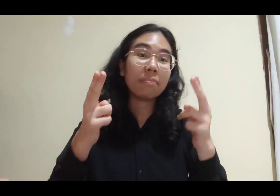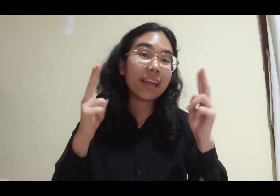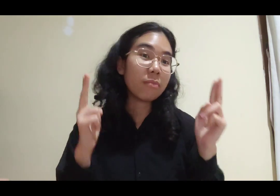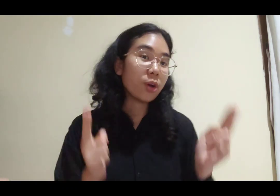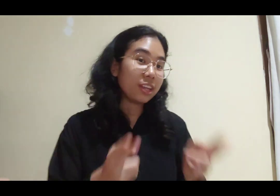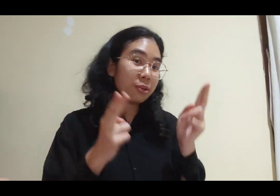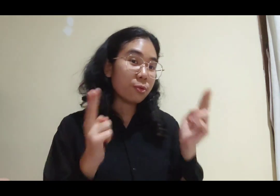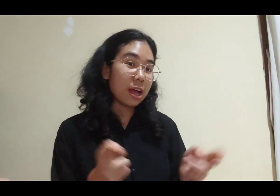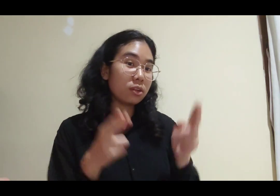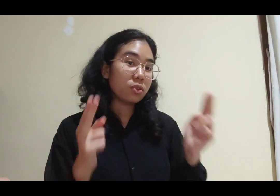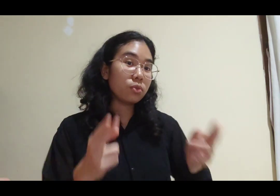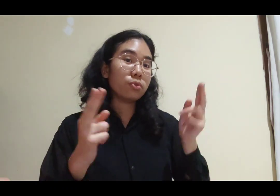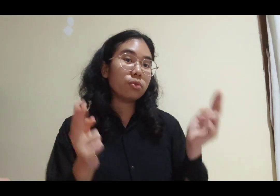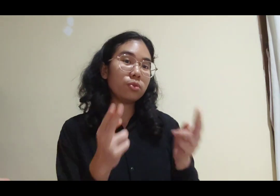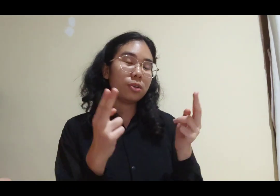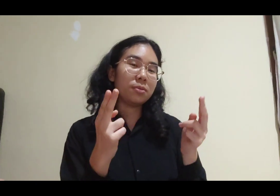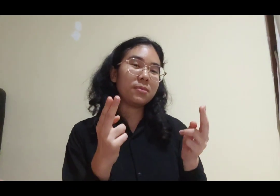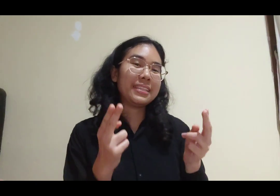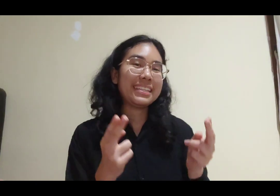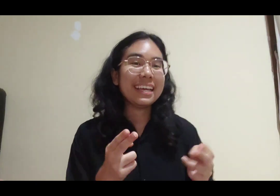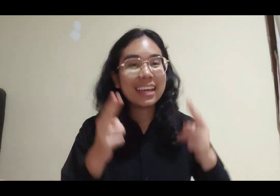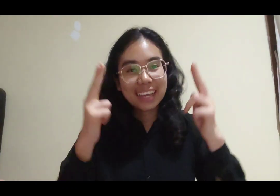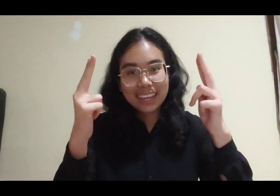kayak mau iniin kuda, duk duk gitu.